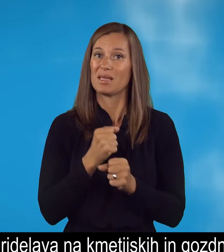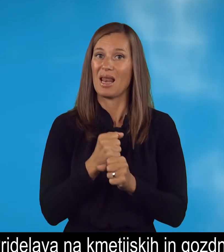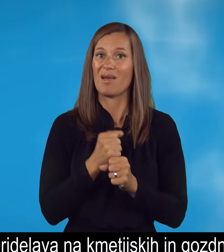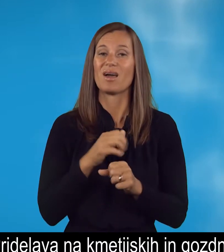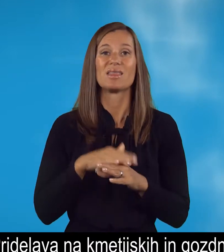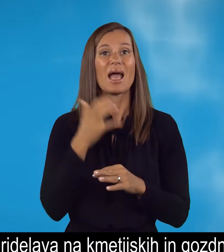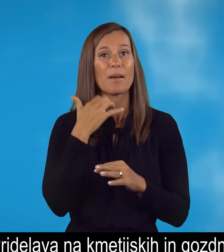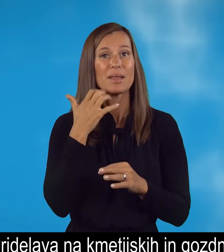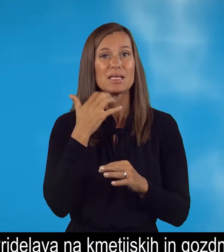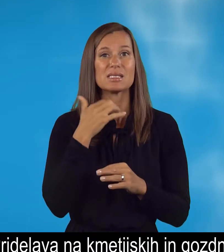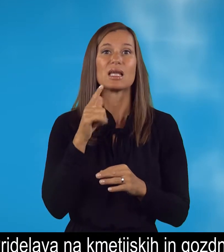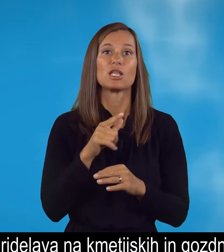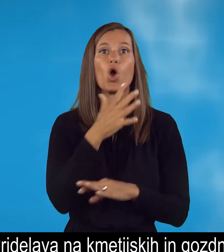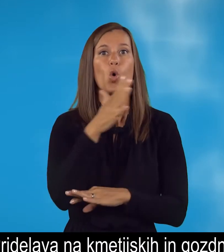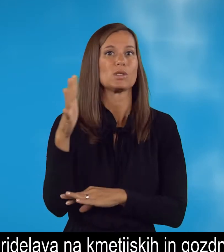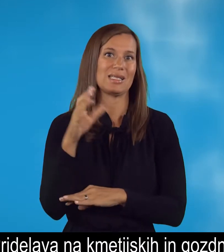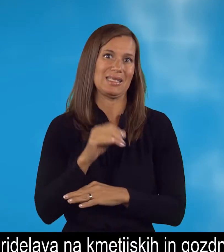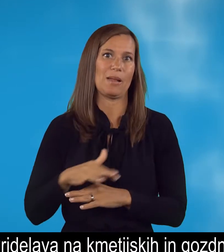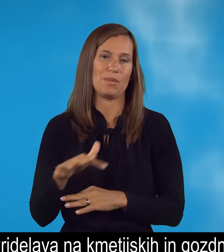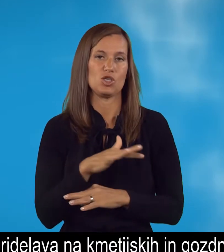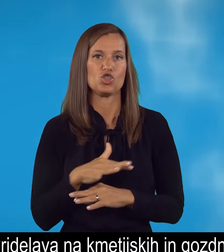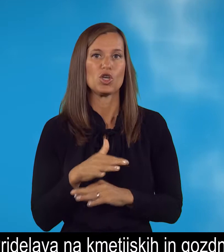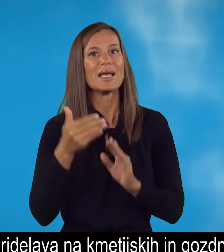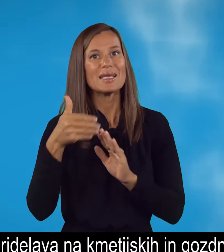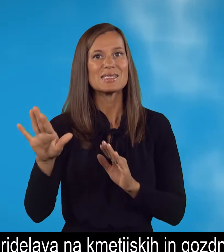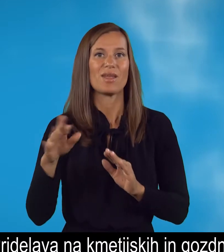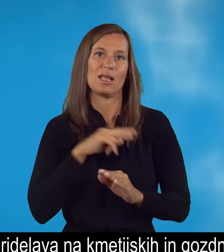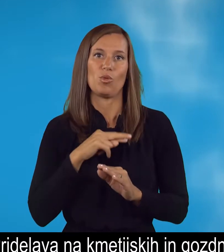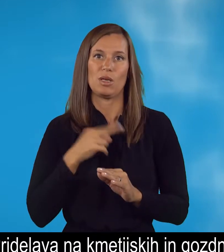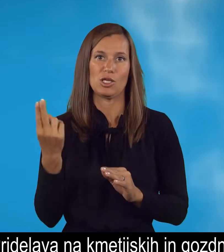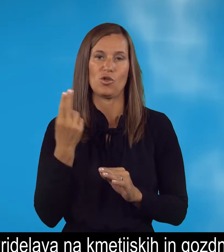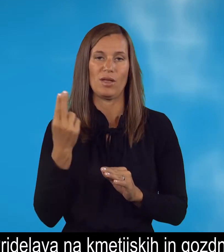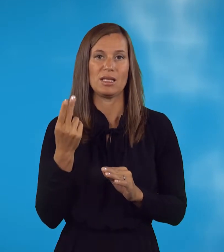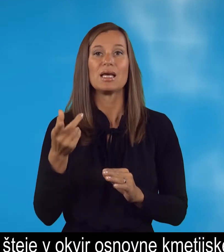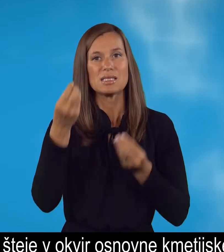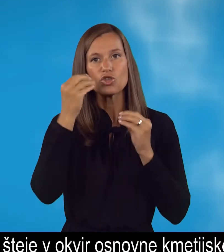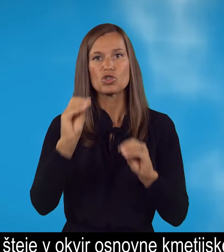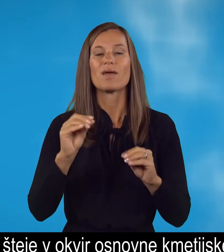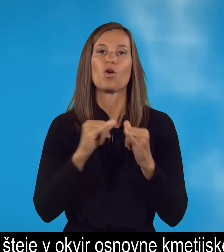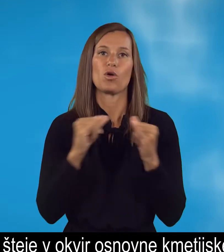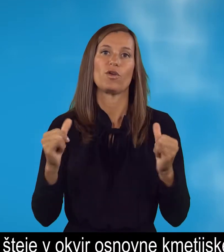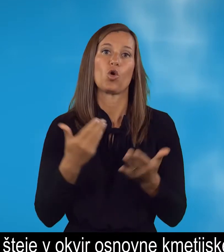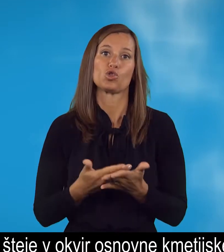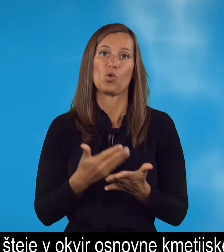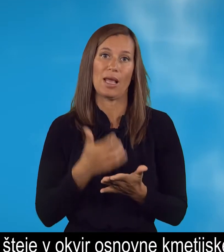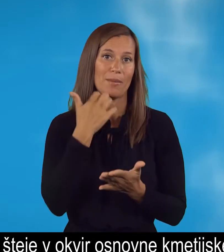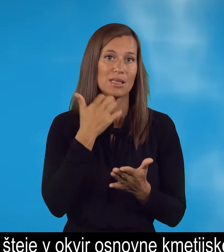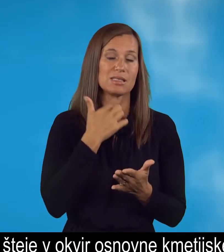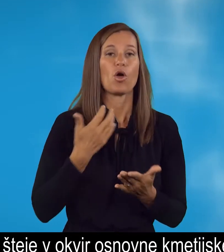Pridelava na kmetijskih in gozdnih zemljiščih izven Republike Slovenije se šteje v okvir osnovne kmetijske in